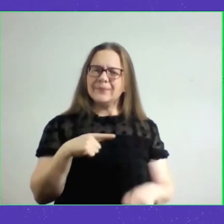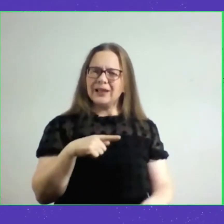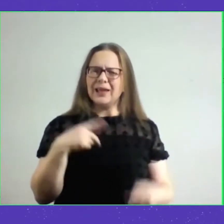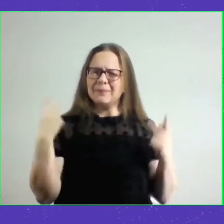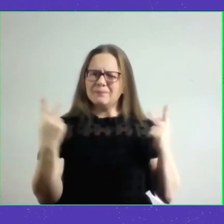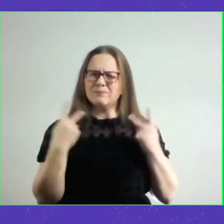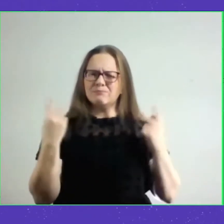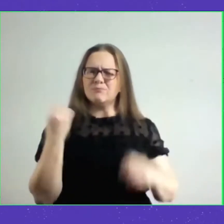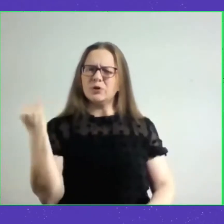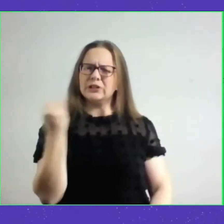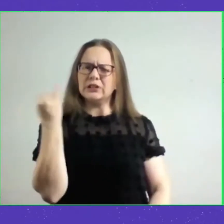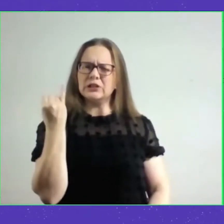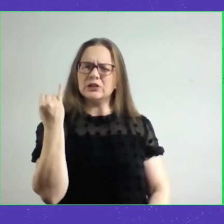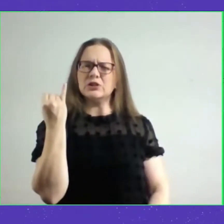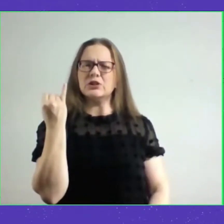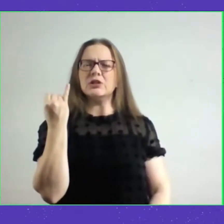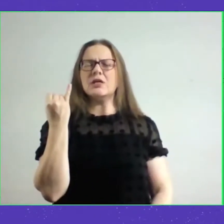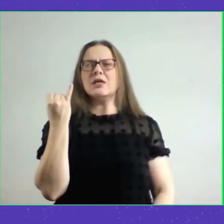falado para nós,